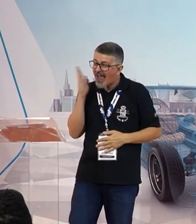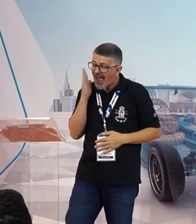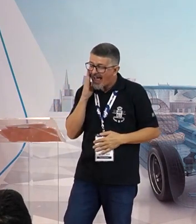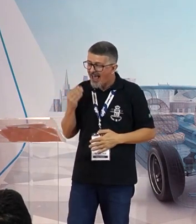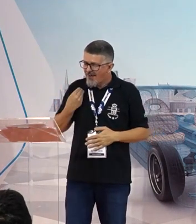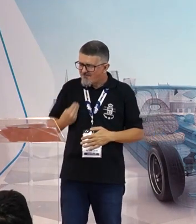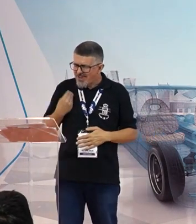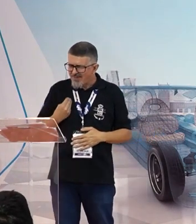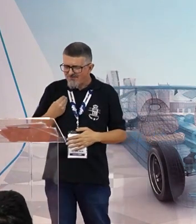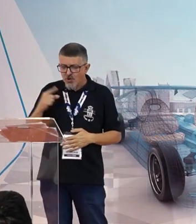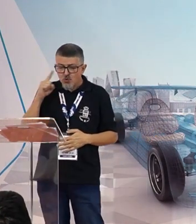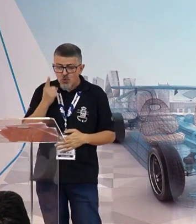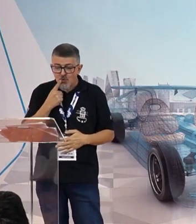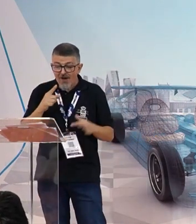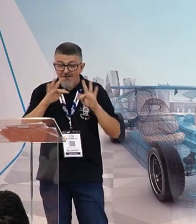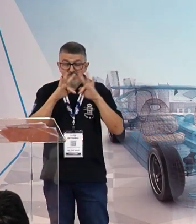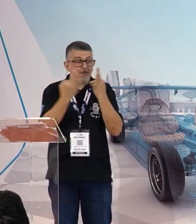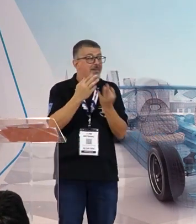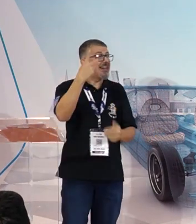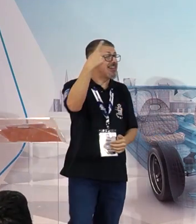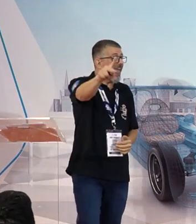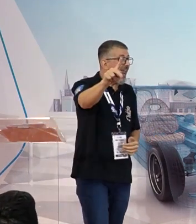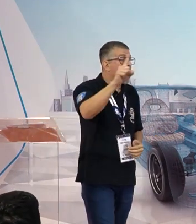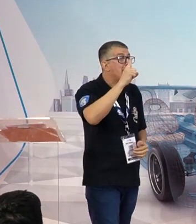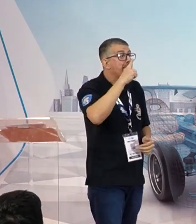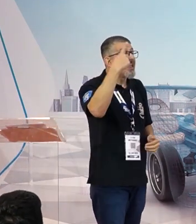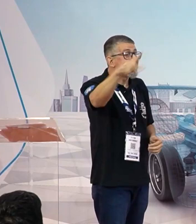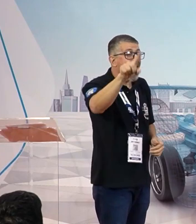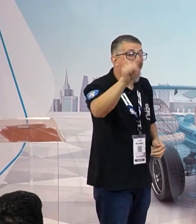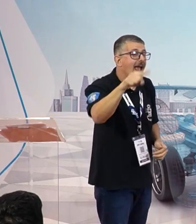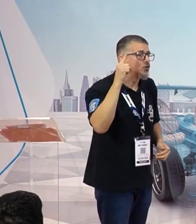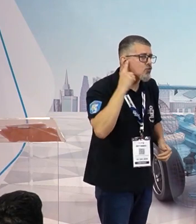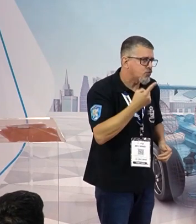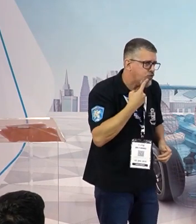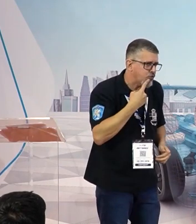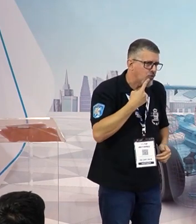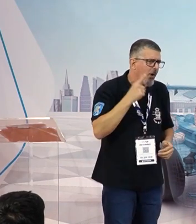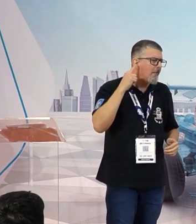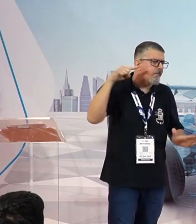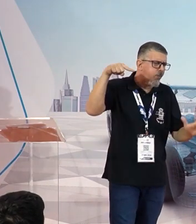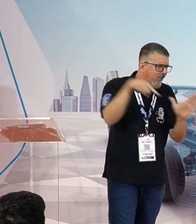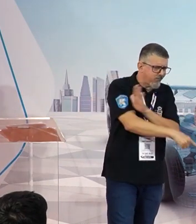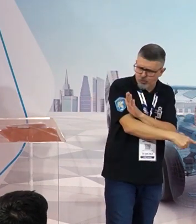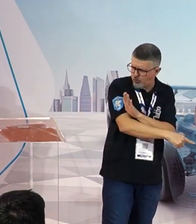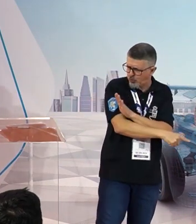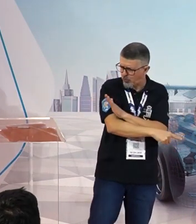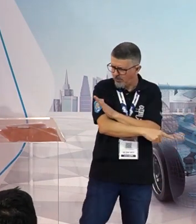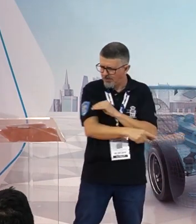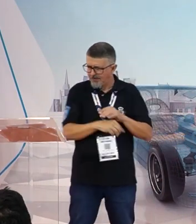esse cara esse cara ele vive na família dele a mãe dele é surda profunda